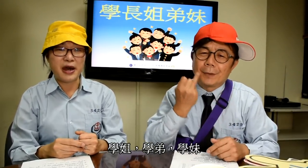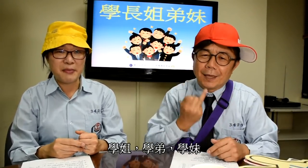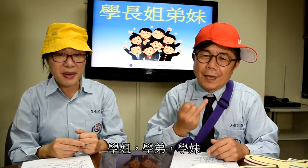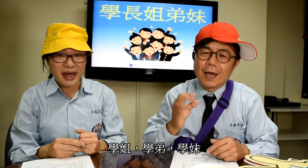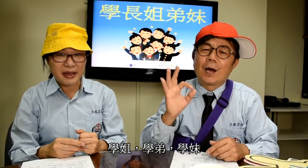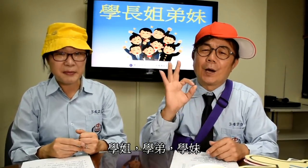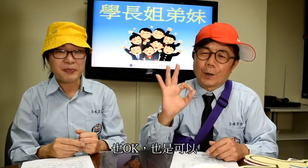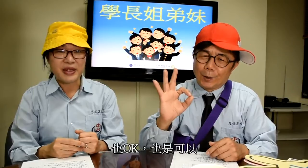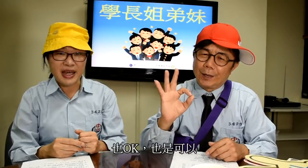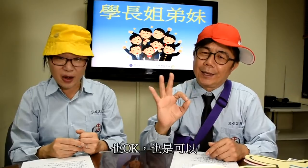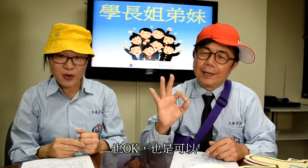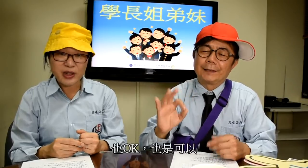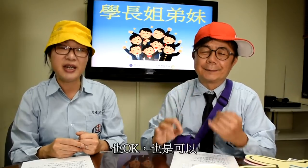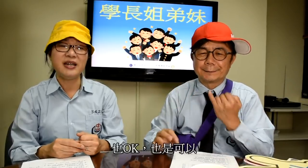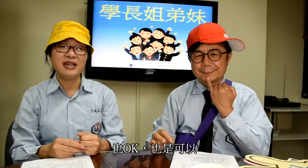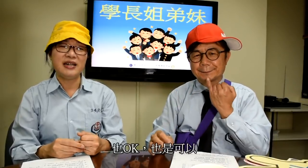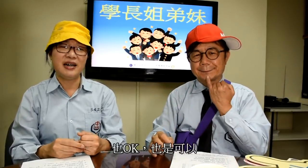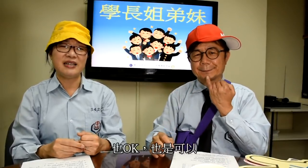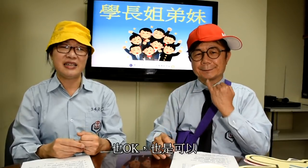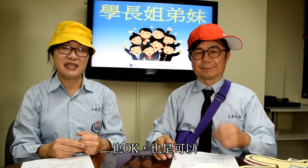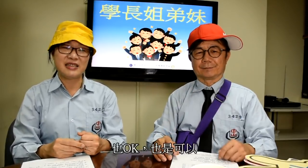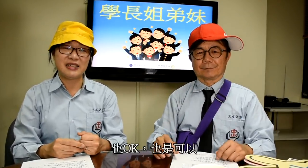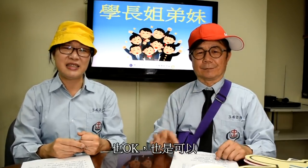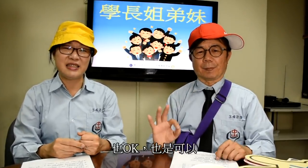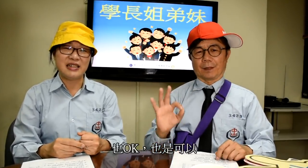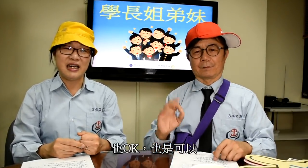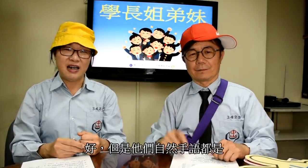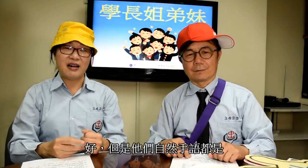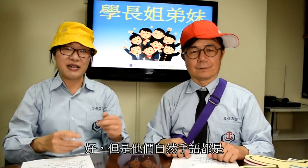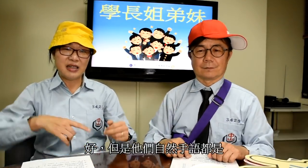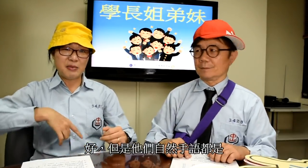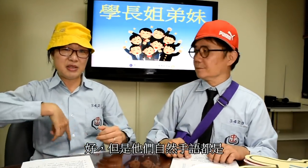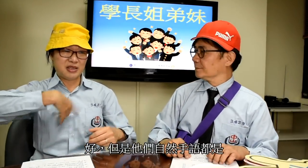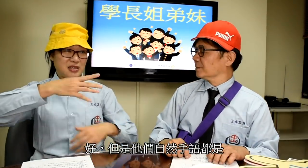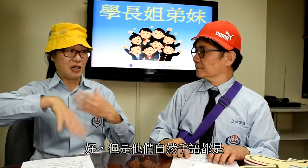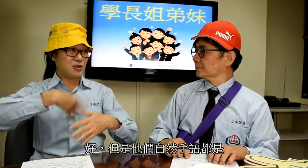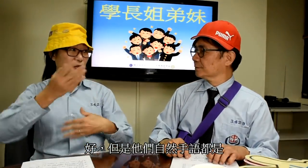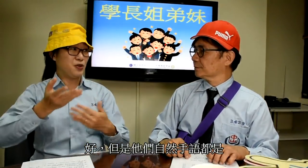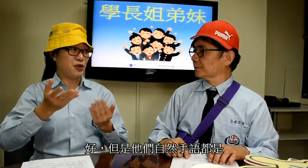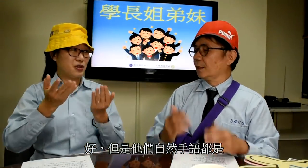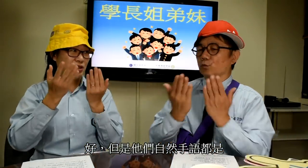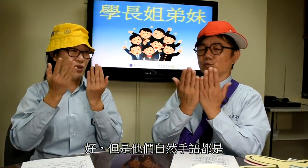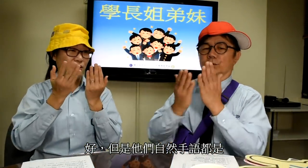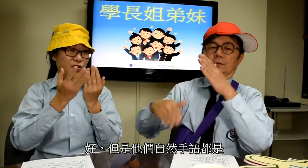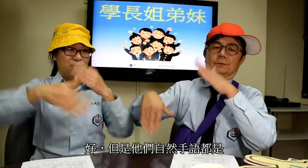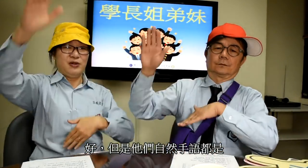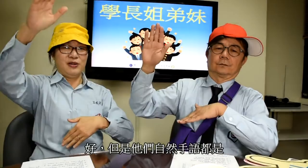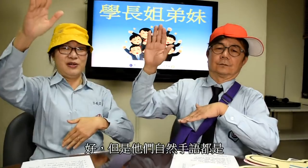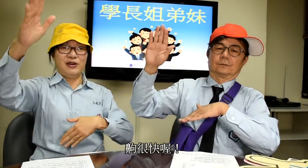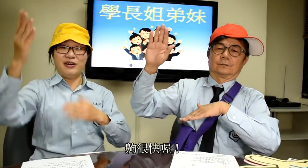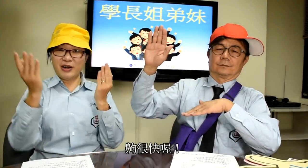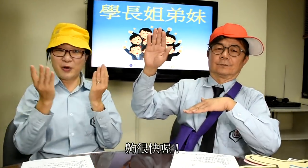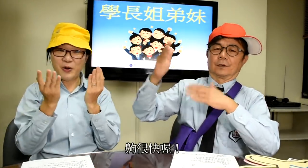妹也 OK。也是可以，但他们自然手语都是、哦、很快哦，